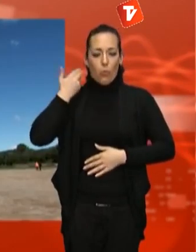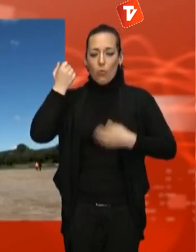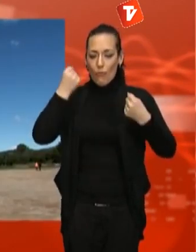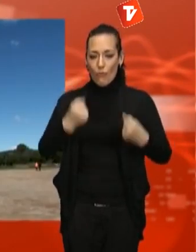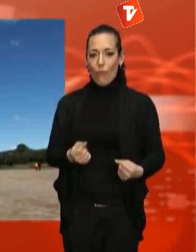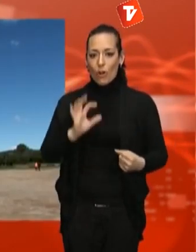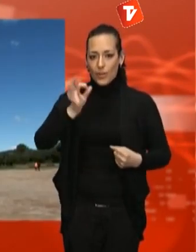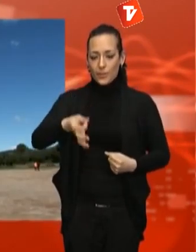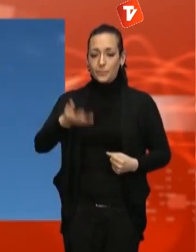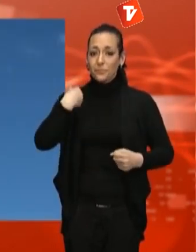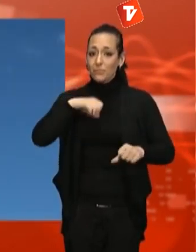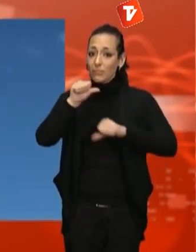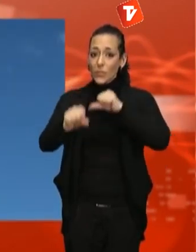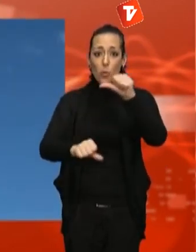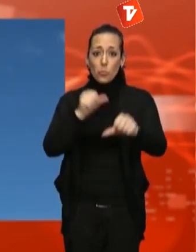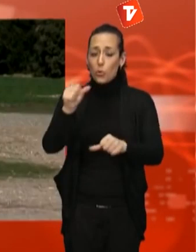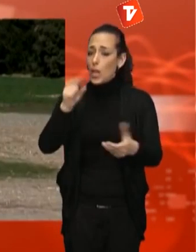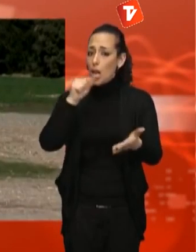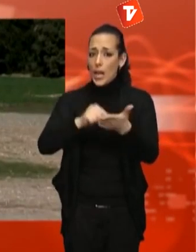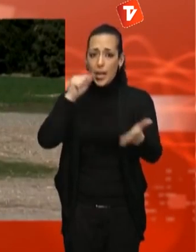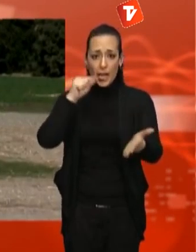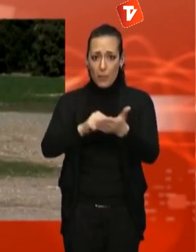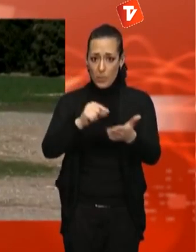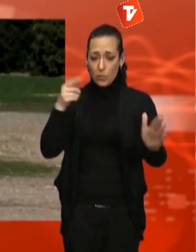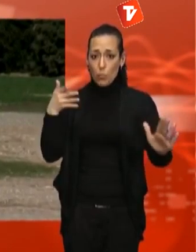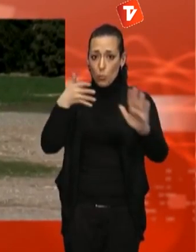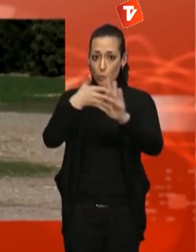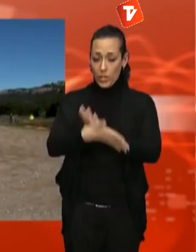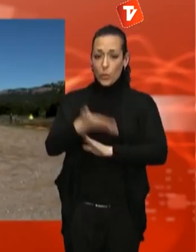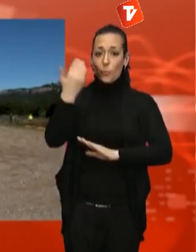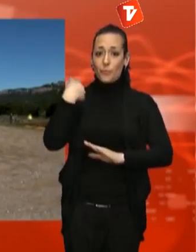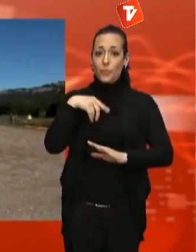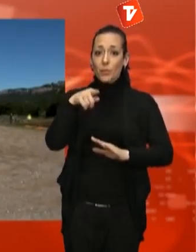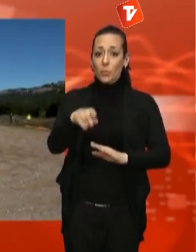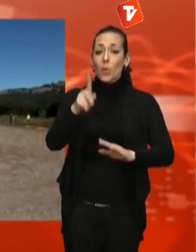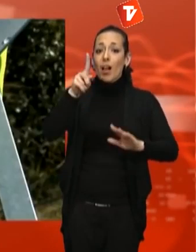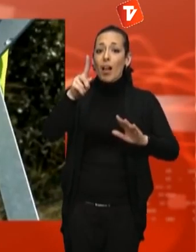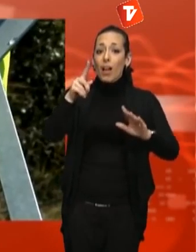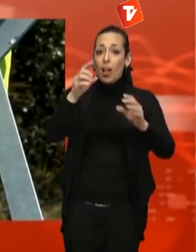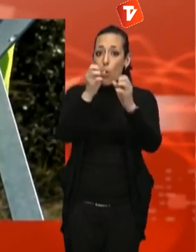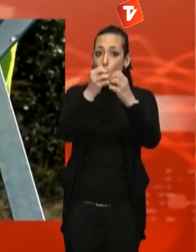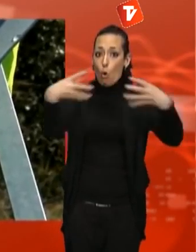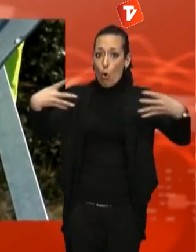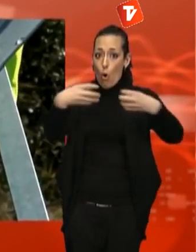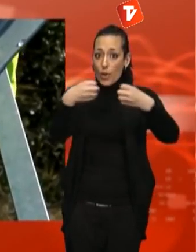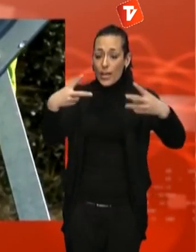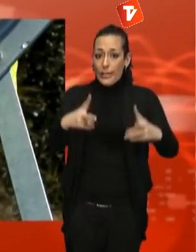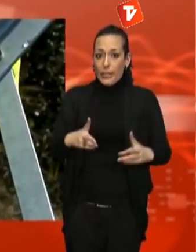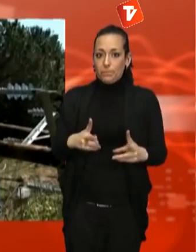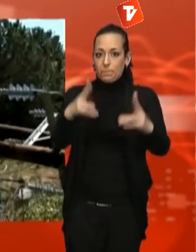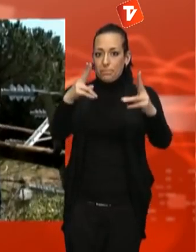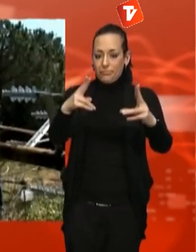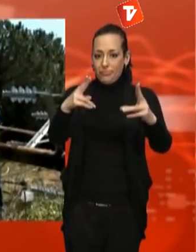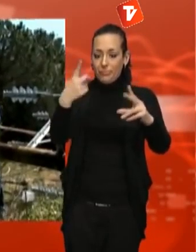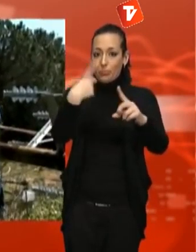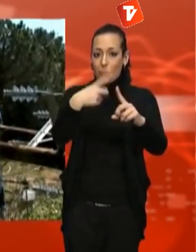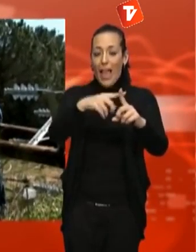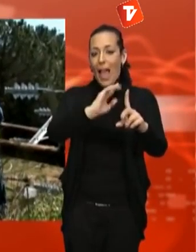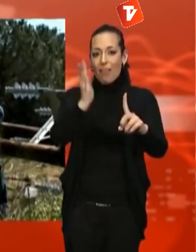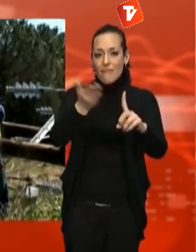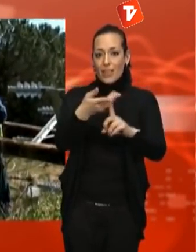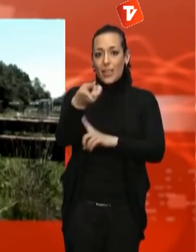El procés és també més ràpid, minimitzant els talls en el subministrament del corrent als 1.800 clients que depenen d